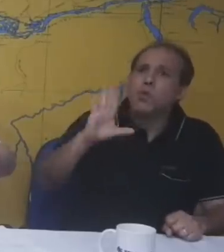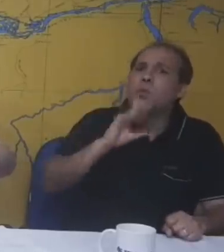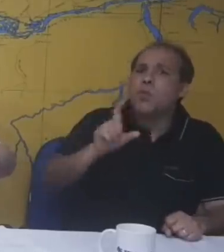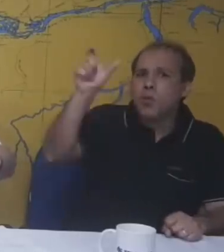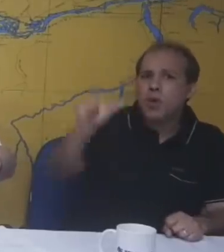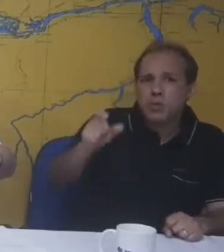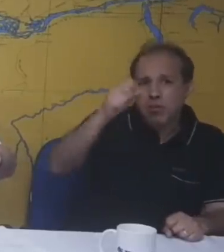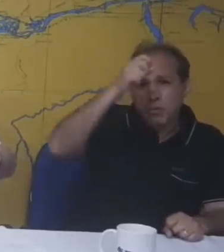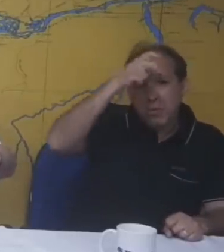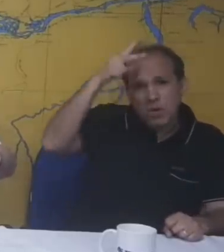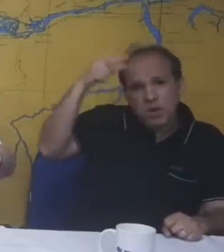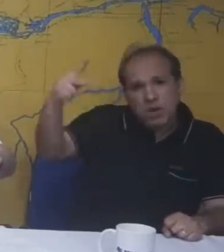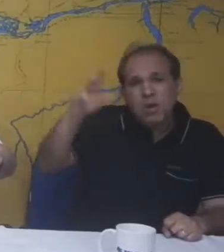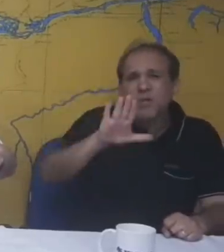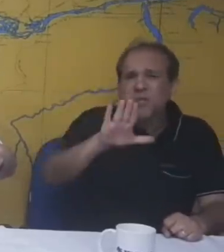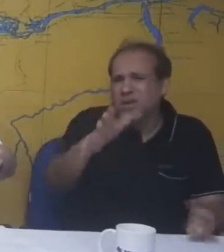tá? Mas